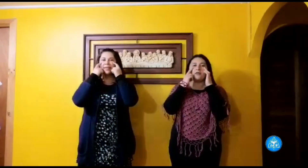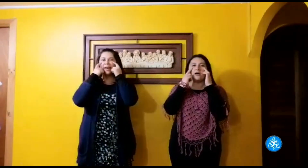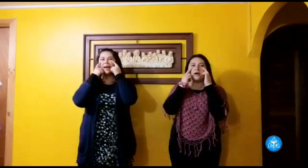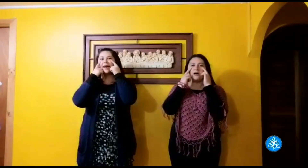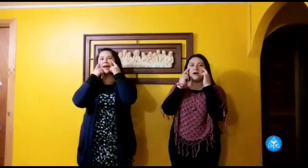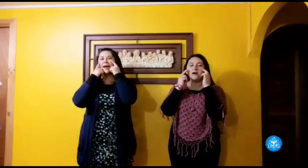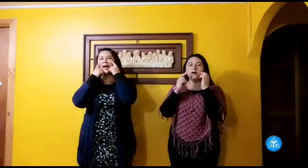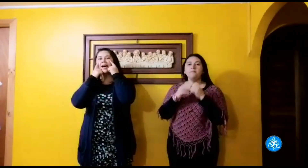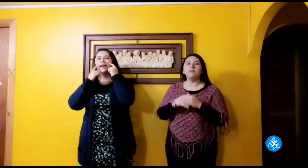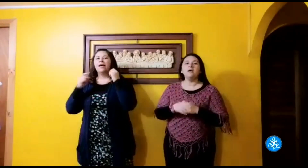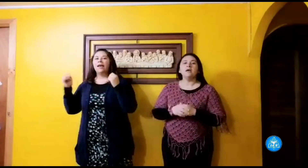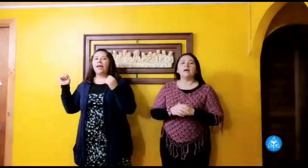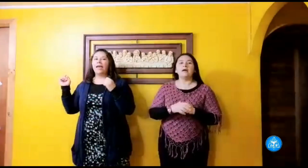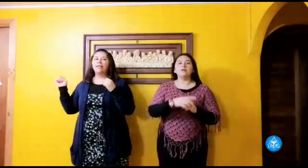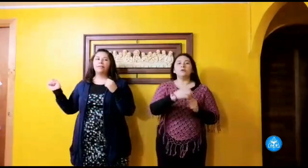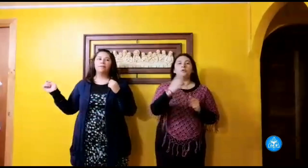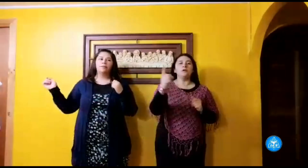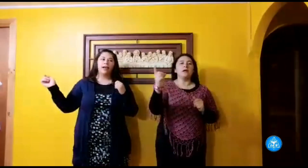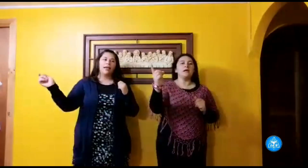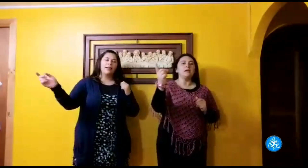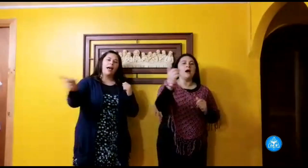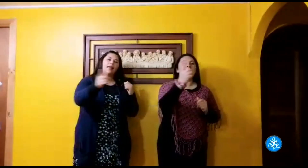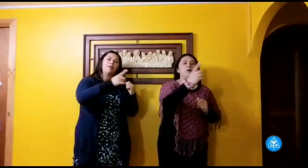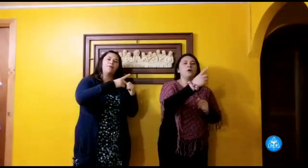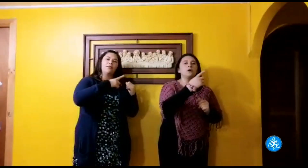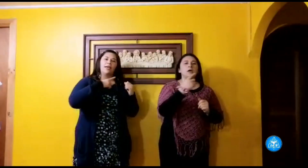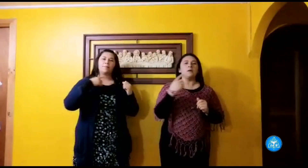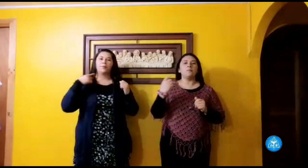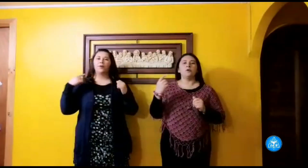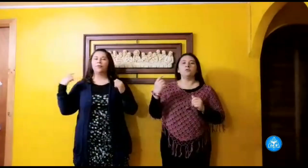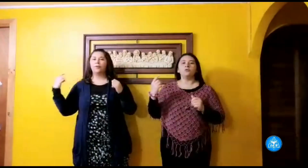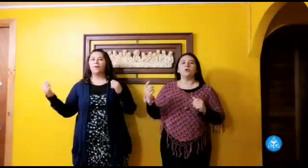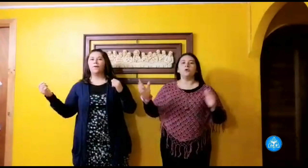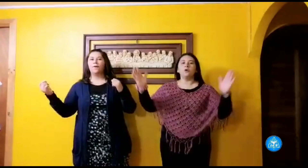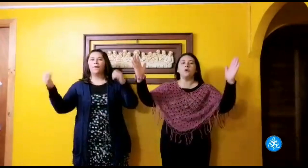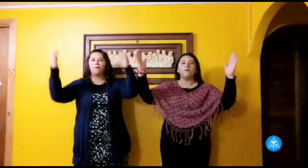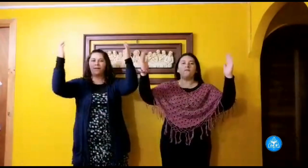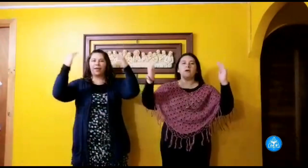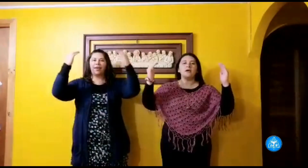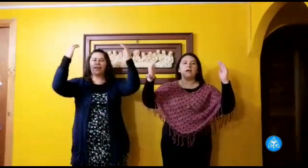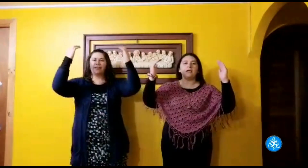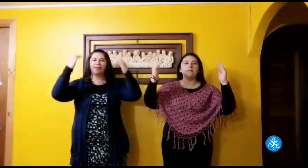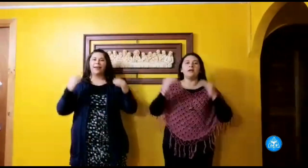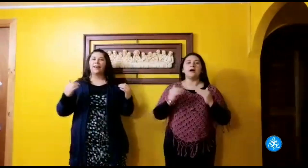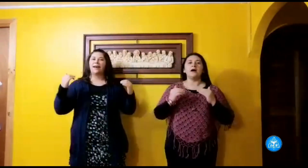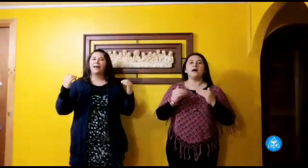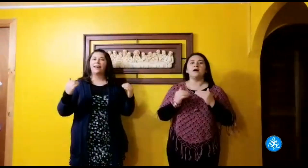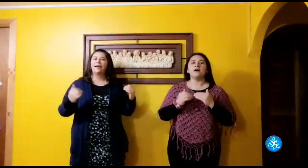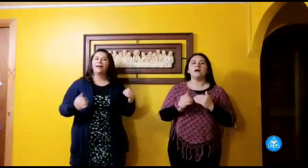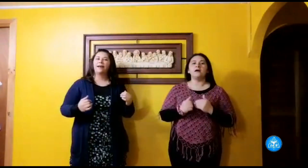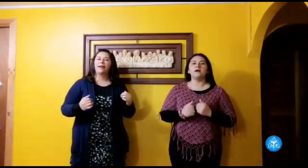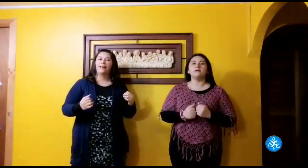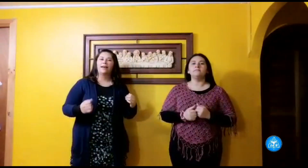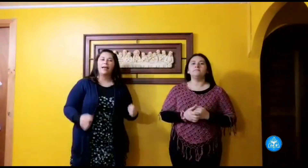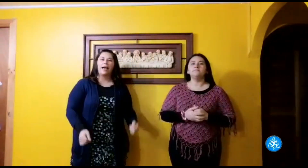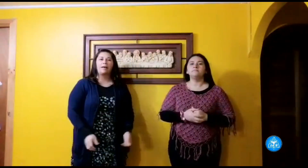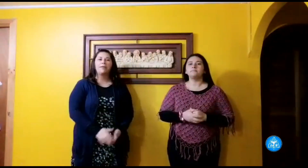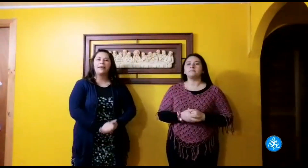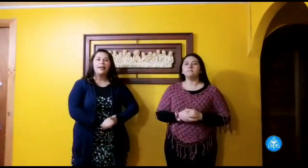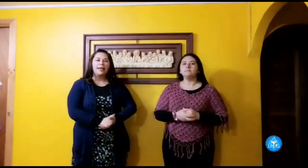mirada, es un reinado que pronto vendrá. Amén.